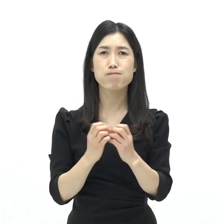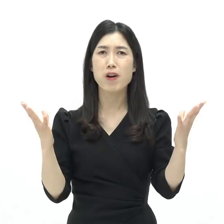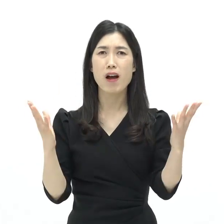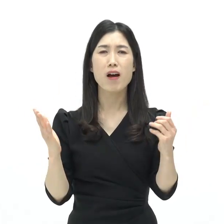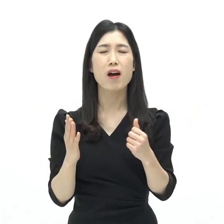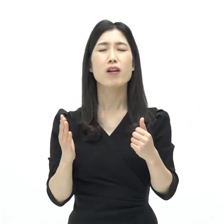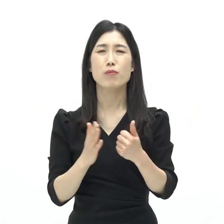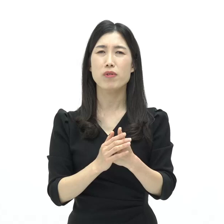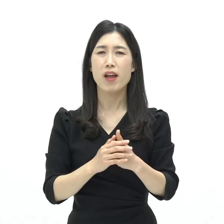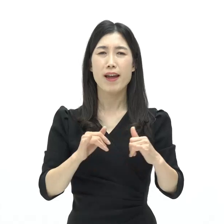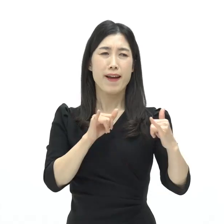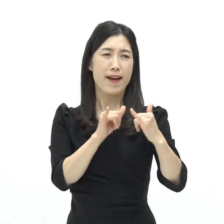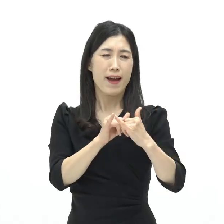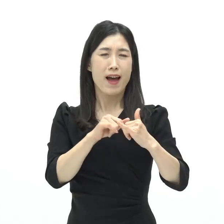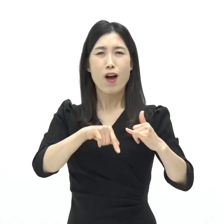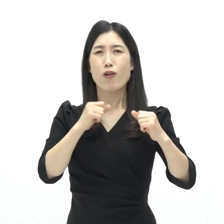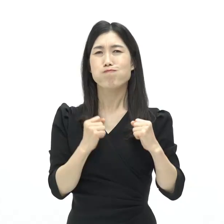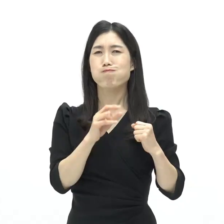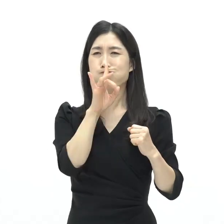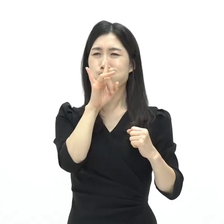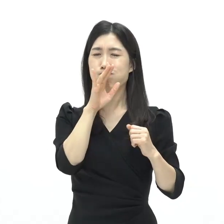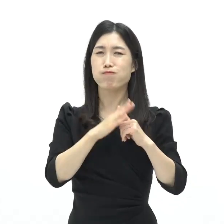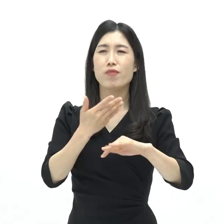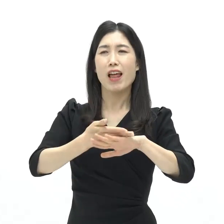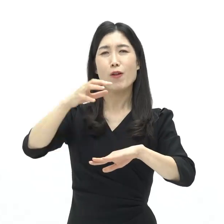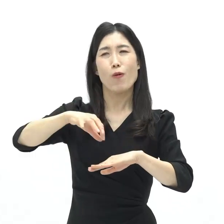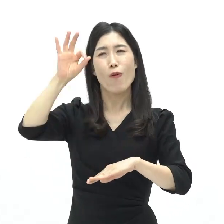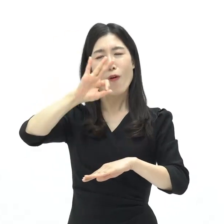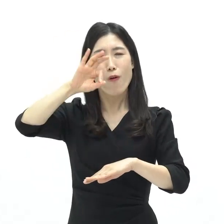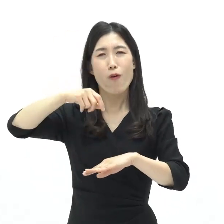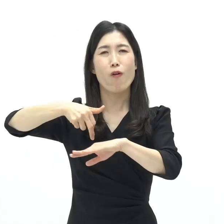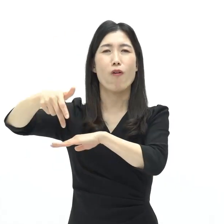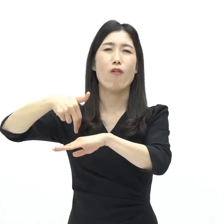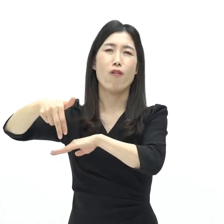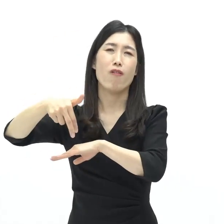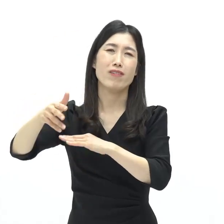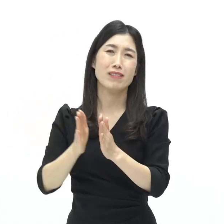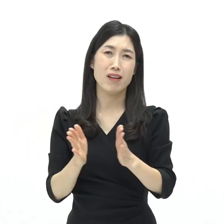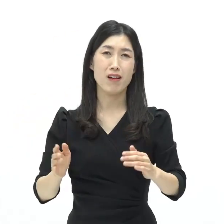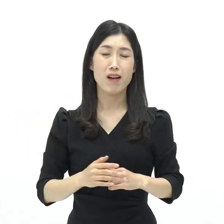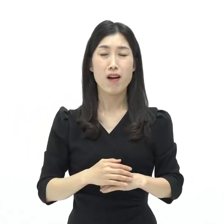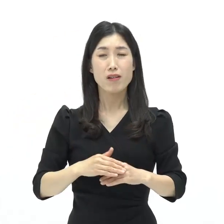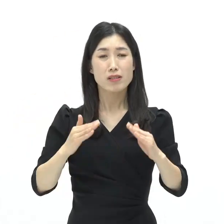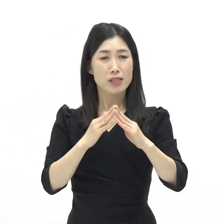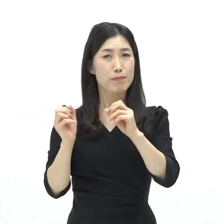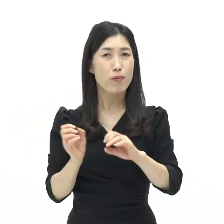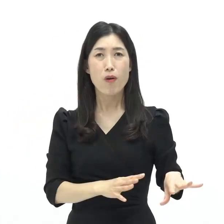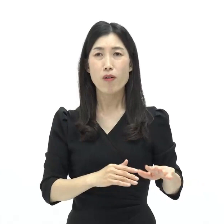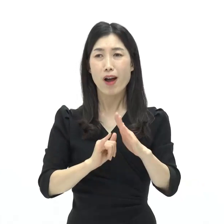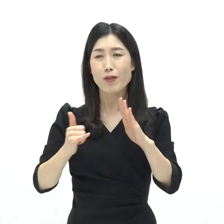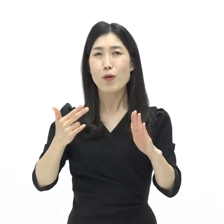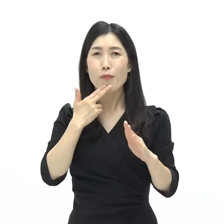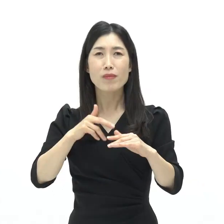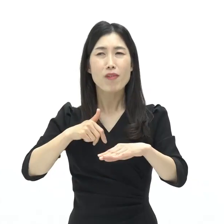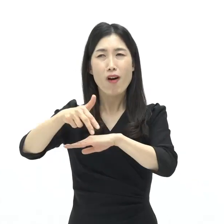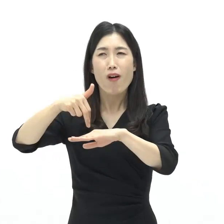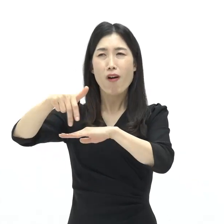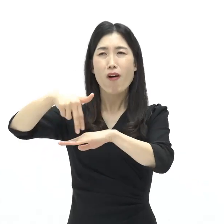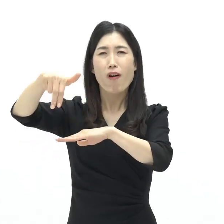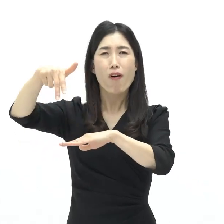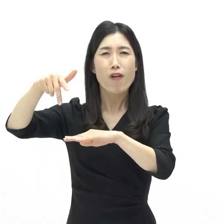사람들은 전쟁으로부터 피할 수 있는 곳을 찾는 피난민이 되었어요. 과연 피난민은 전쟁이 계속되는 동안 어떤